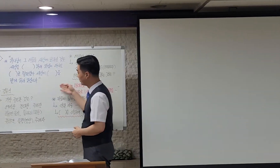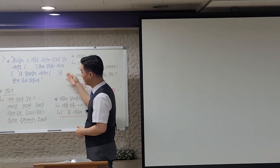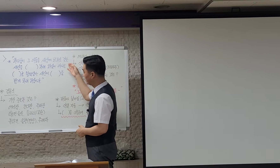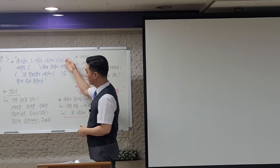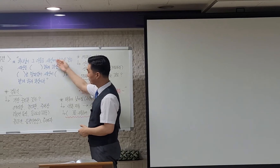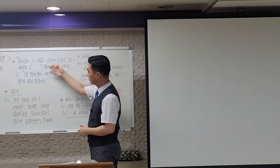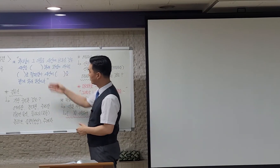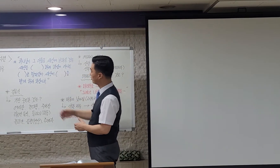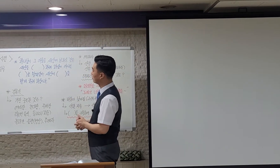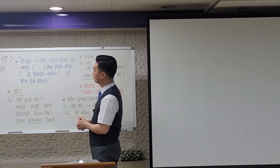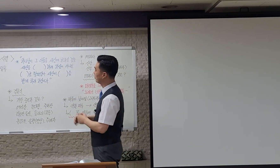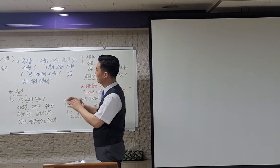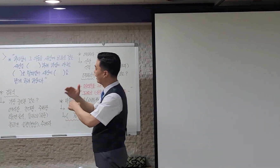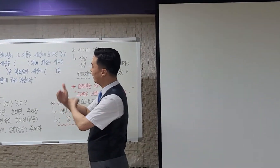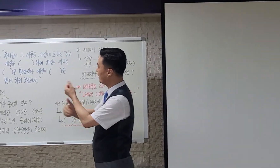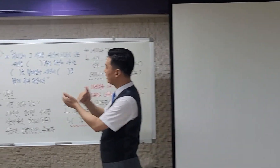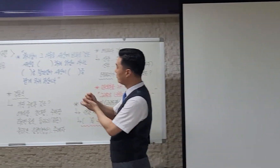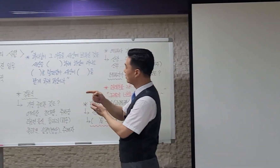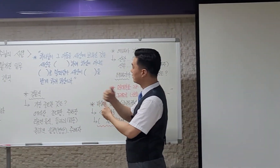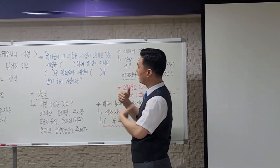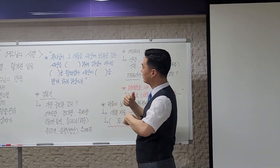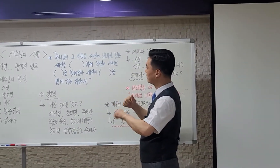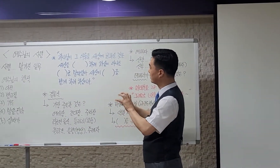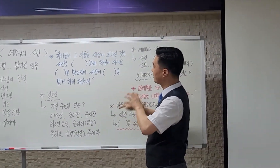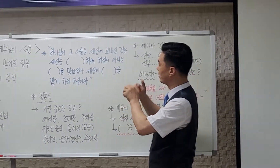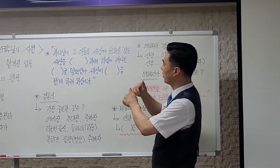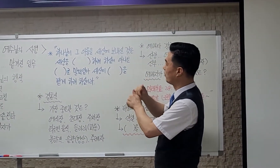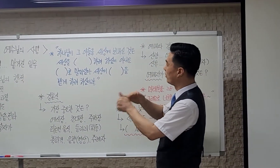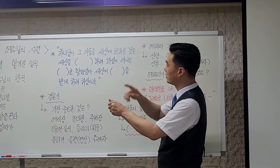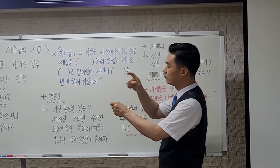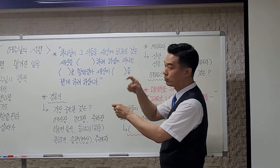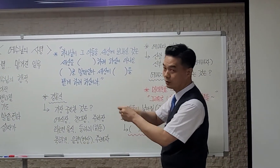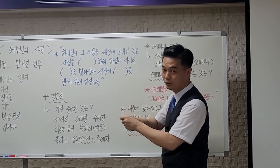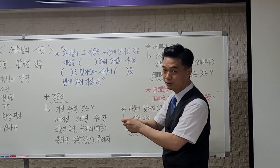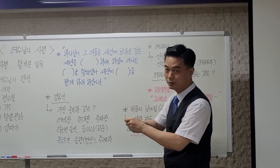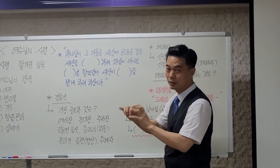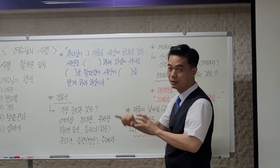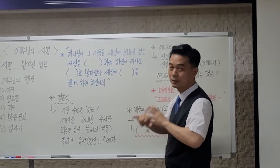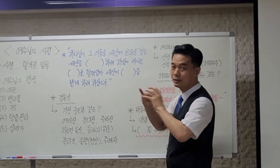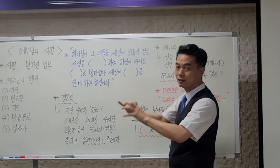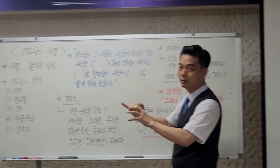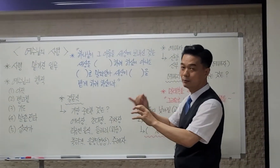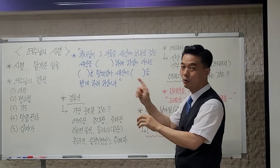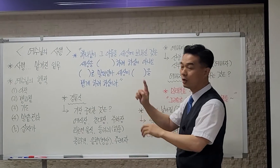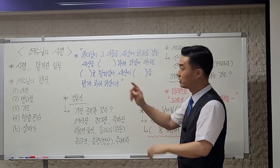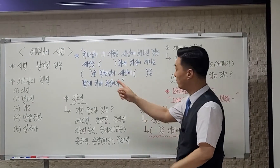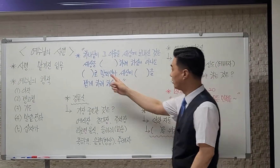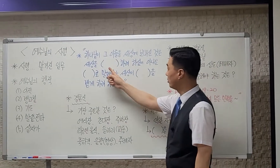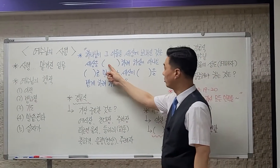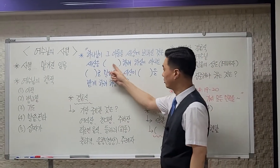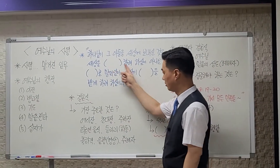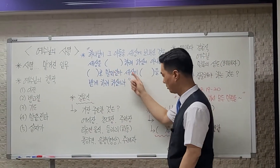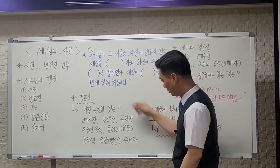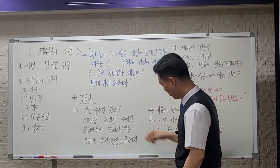말씀을 17절이죠. 하나님이 그 아들을 세상에 보내신 목적은 세상을 뭐 하심이 아니요? 여기